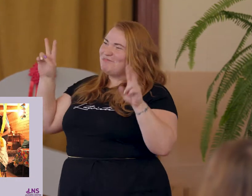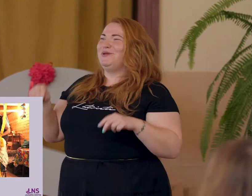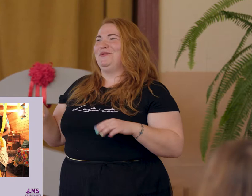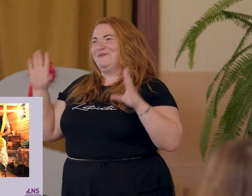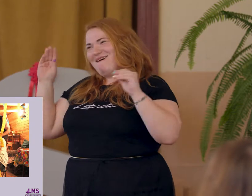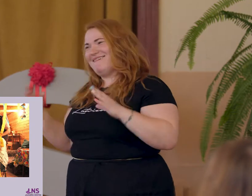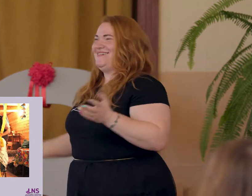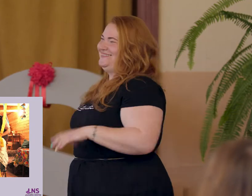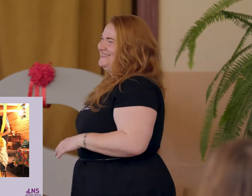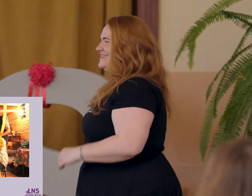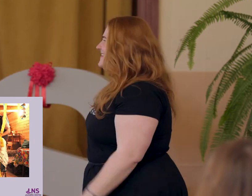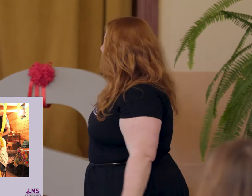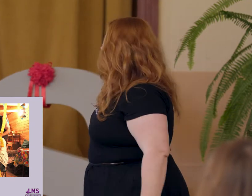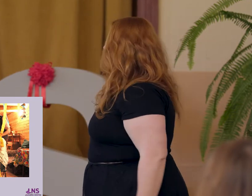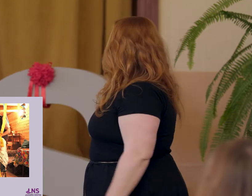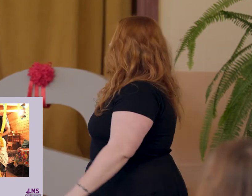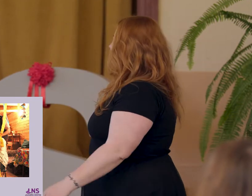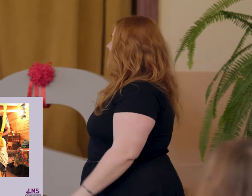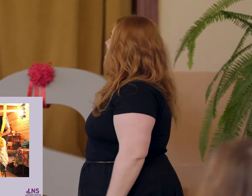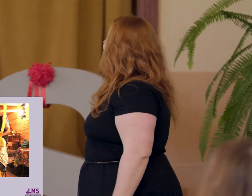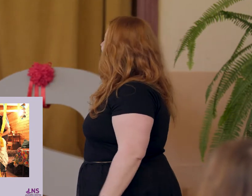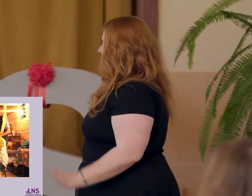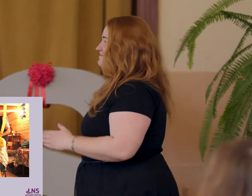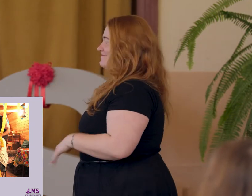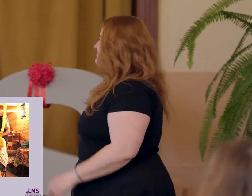Un, protams, tēma ir hipiju vakars.